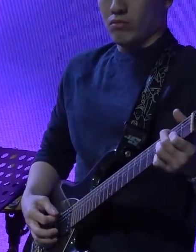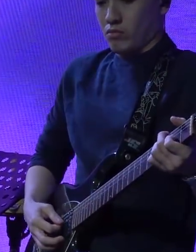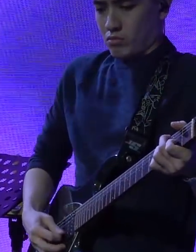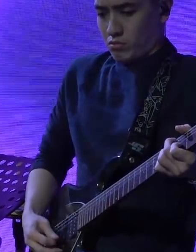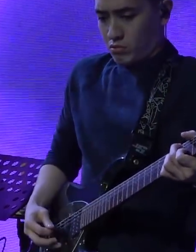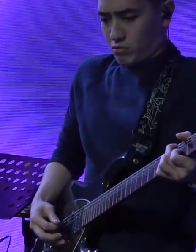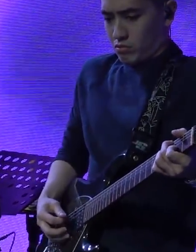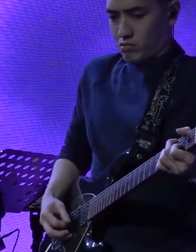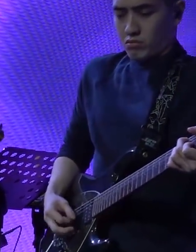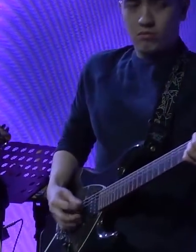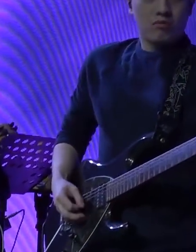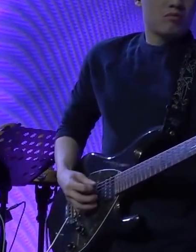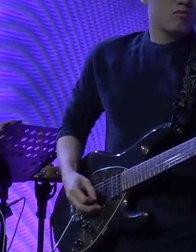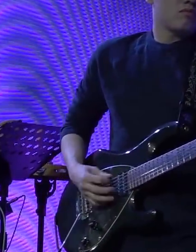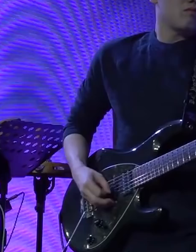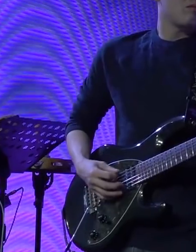Bapa.